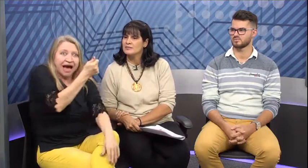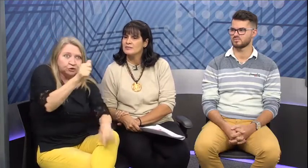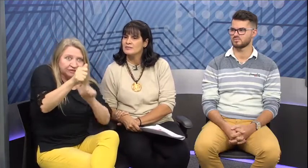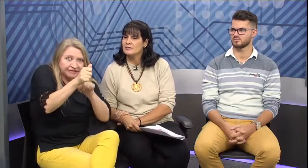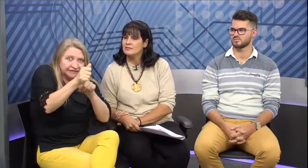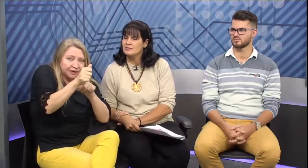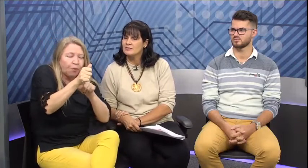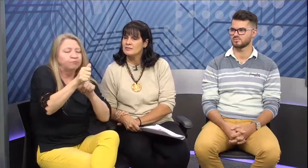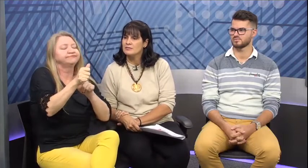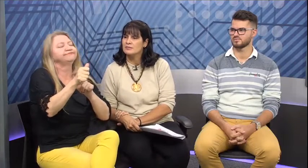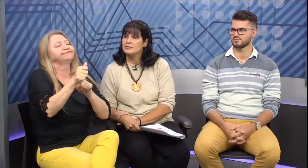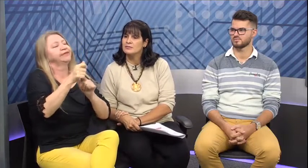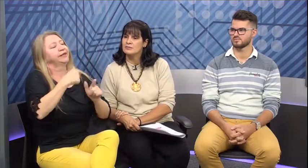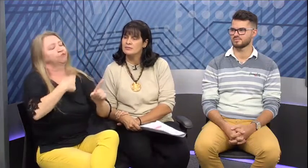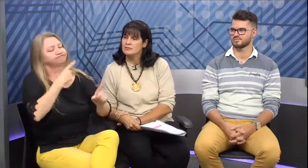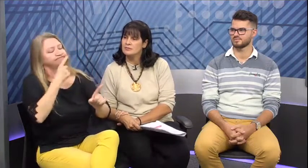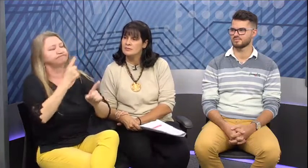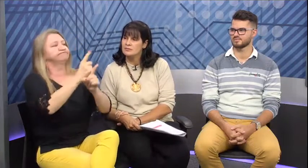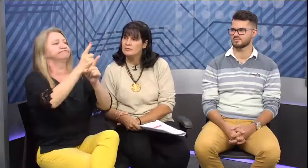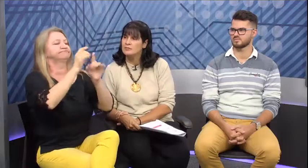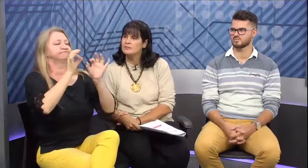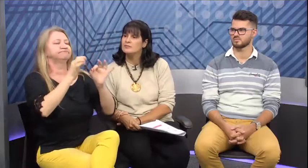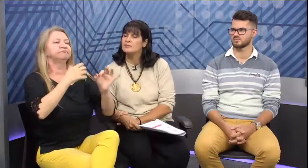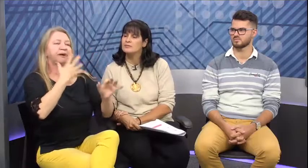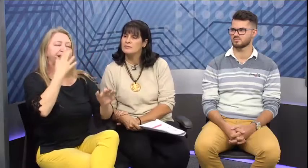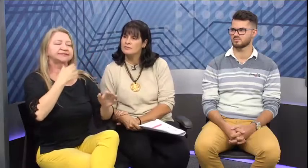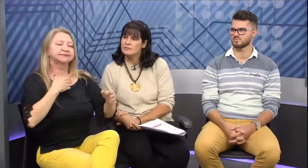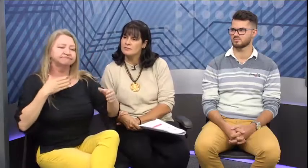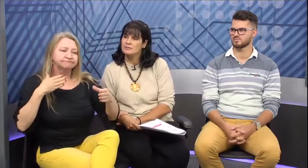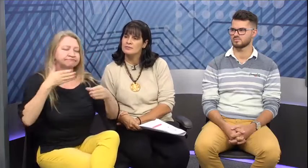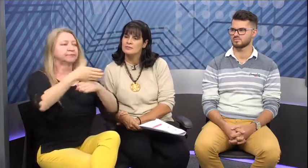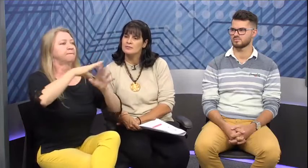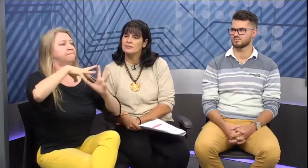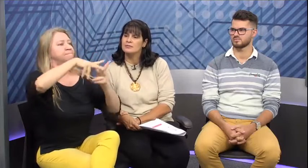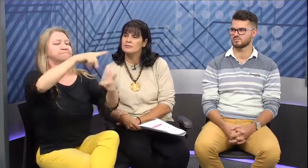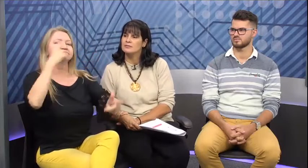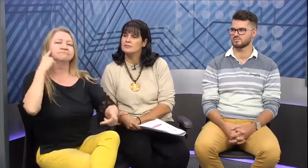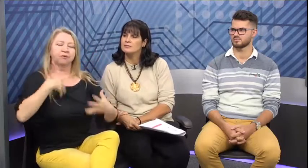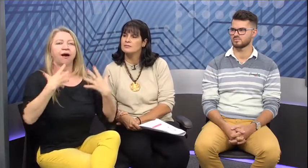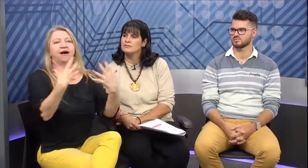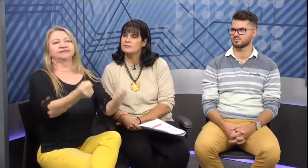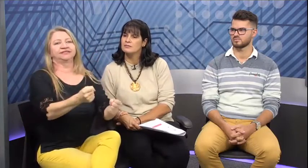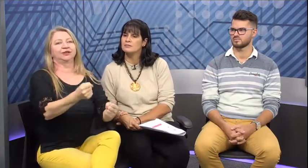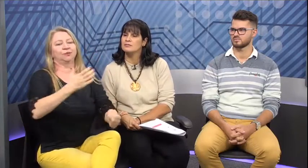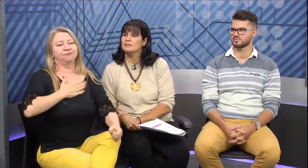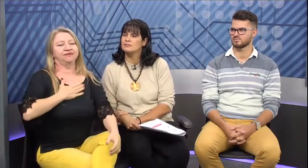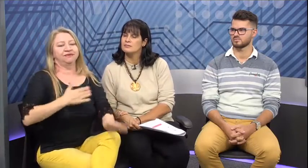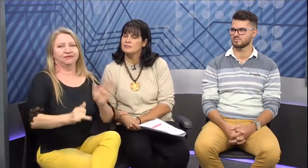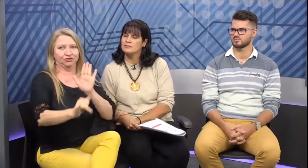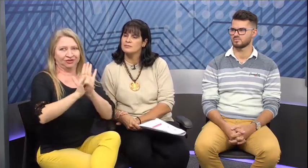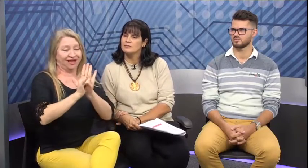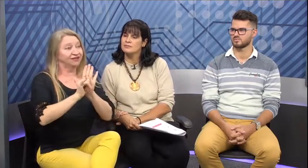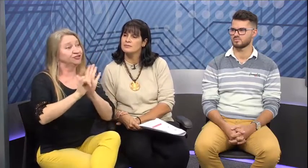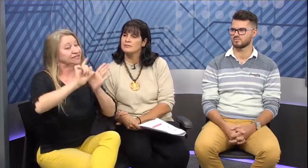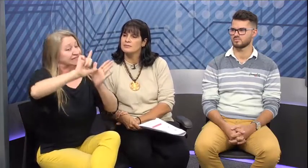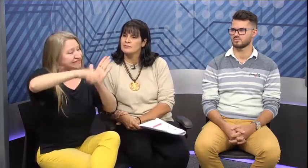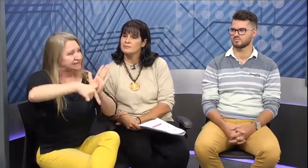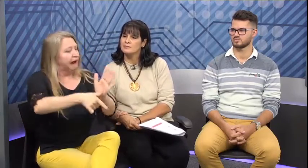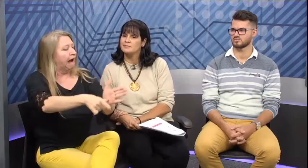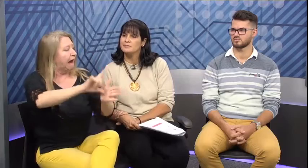a comunidade, com a associação de surdos, foi quando eu me descobri, né? E eu aceitei a minha própria